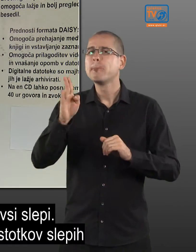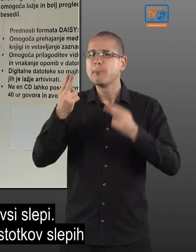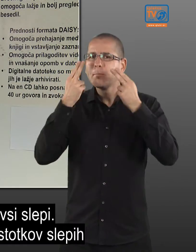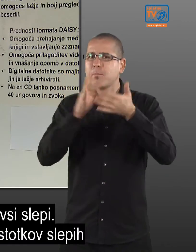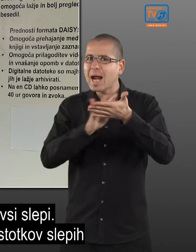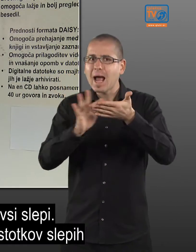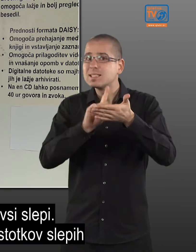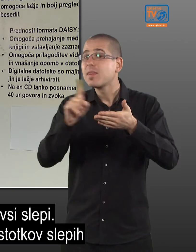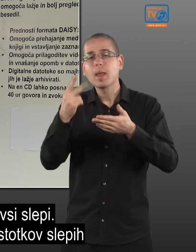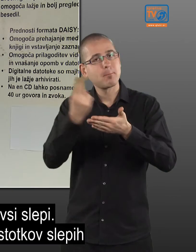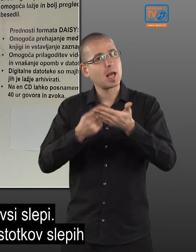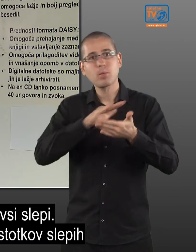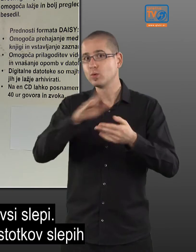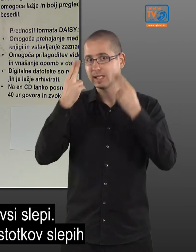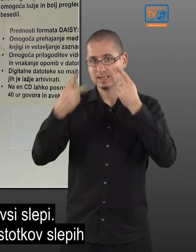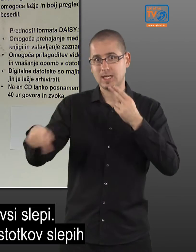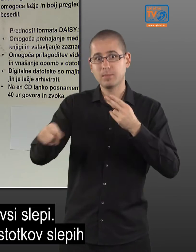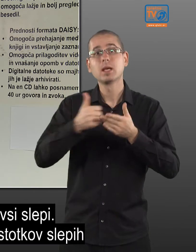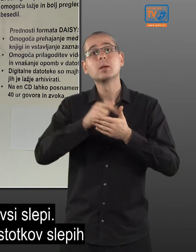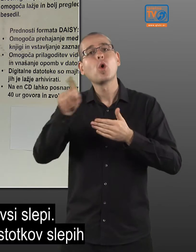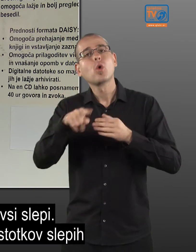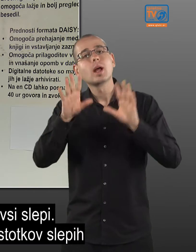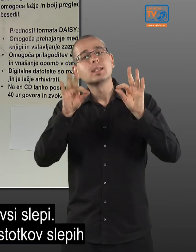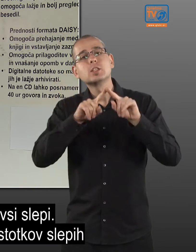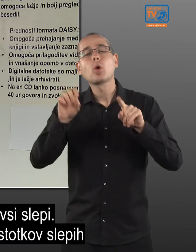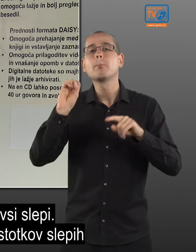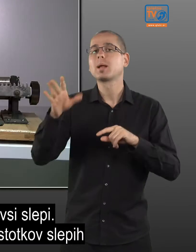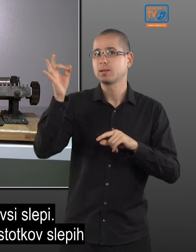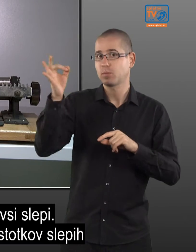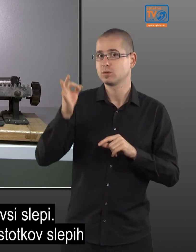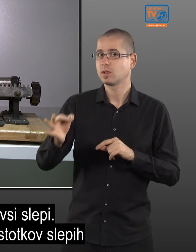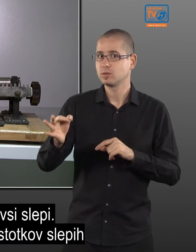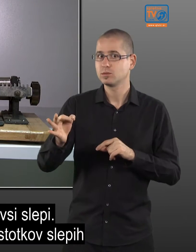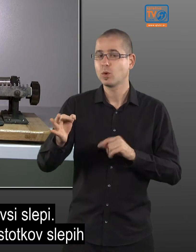Brajlice ne beremo vsi slepi, samo okoli 10 do 15%